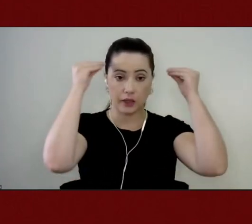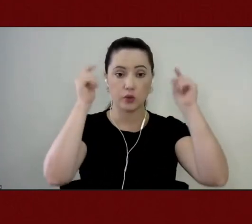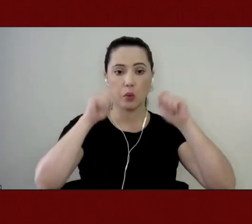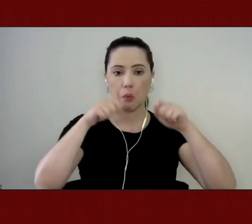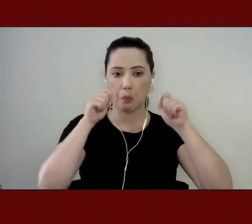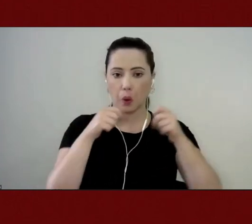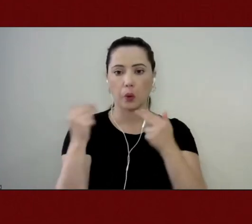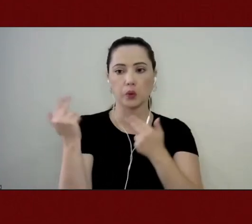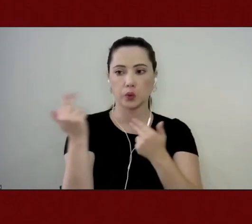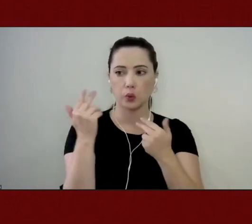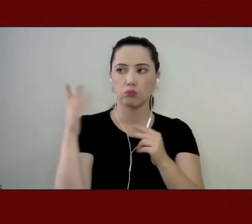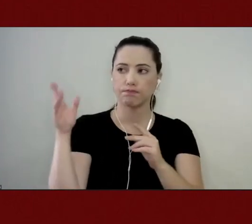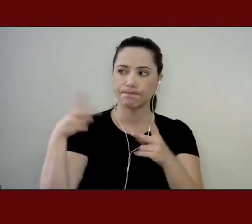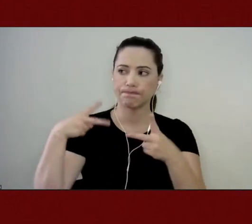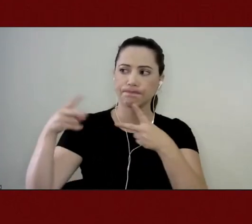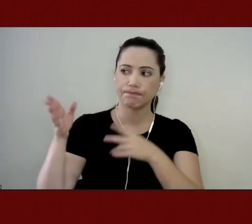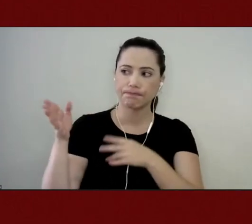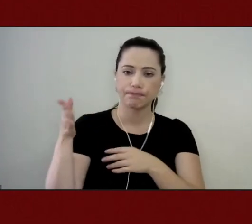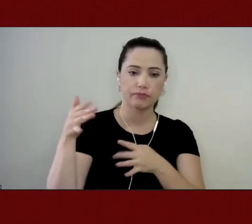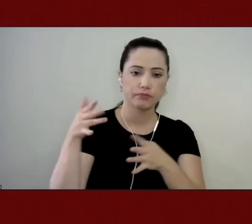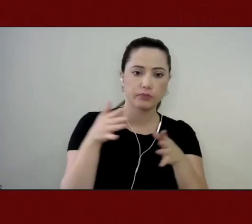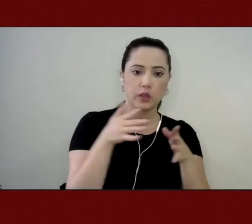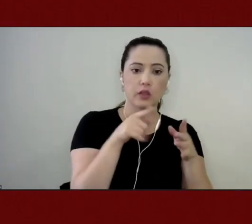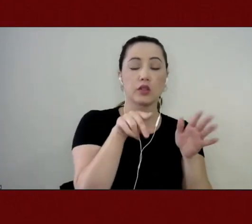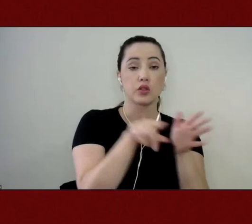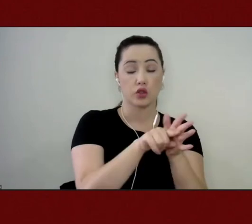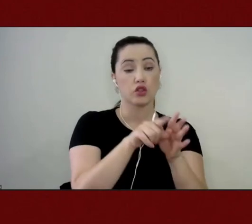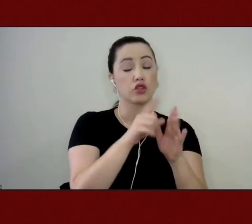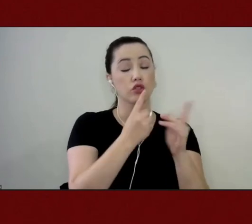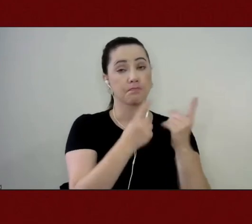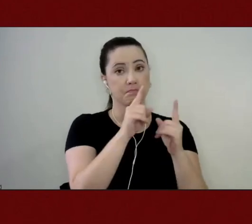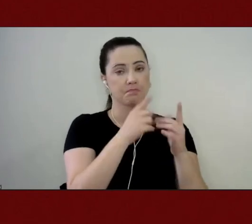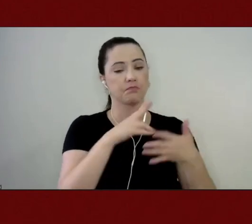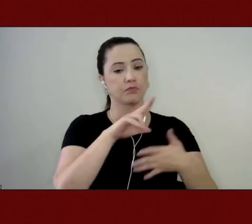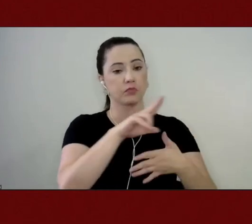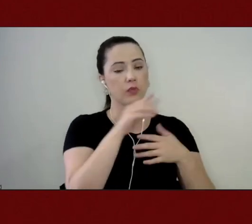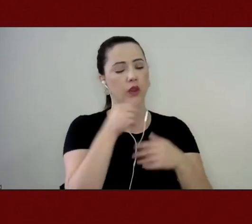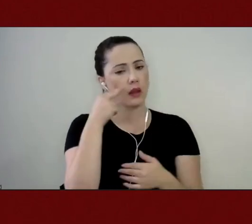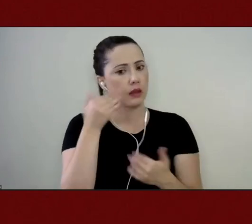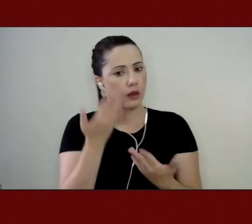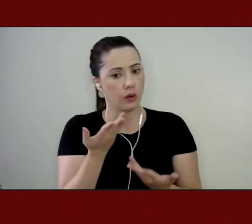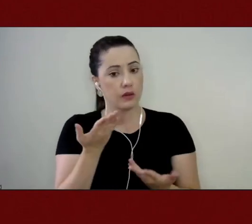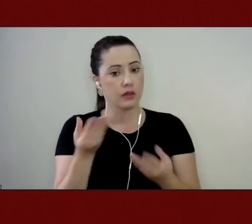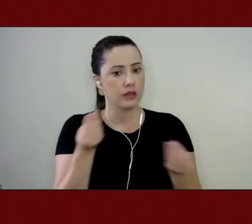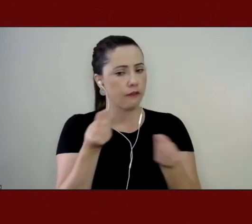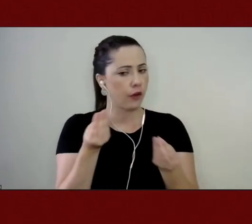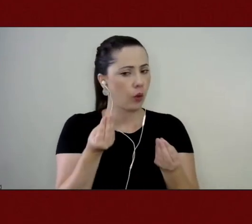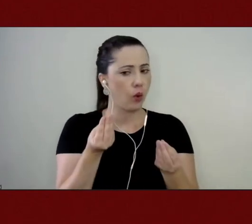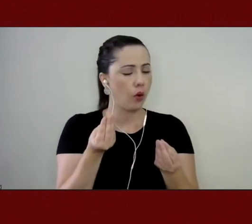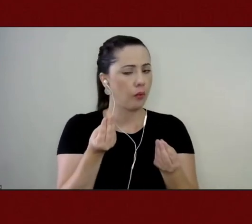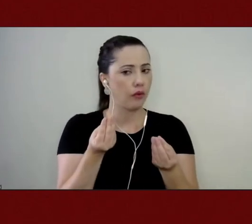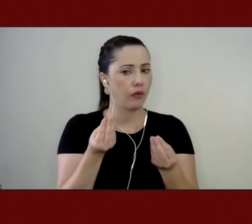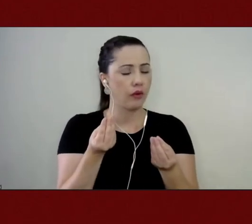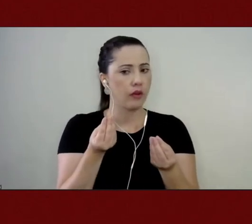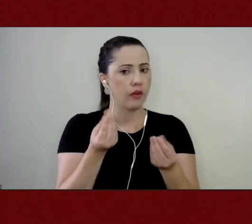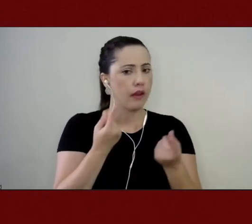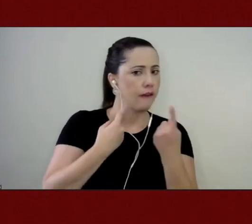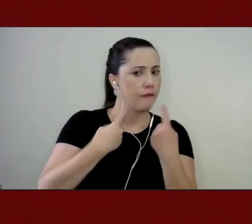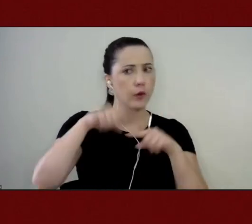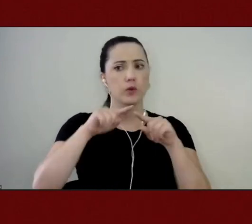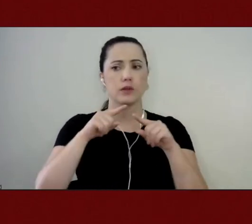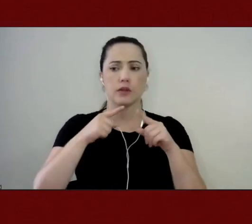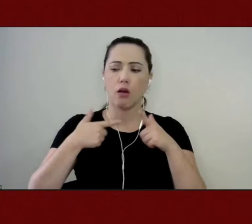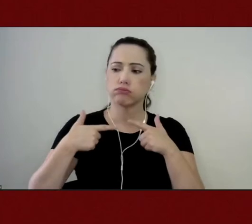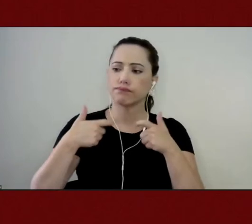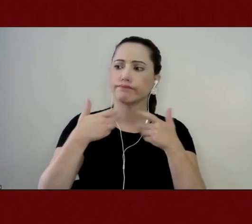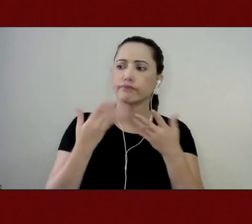surge, porém, o problema de como desenvolver concretamente uma ação revolucionária num país como o Brasil, com seus grandes